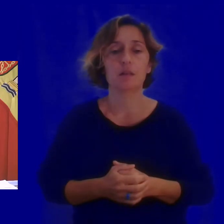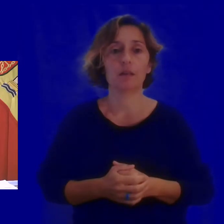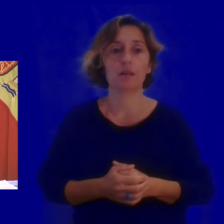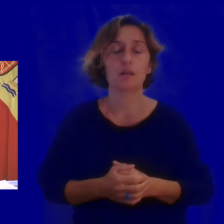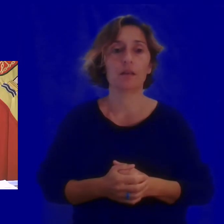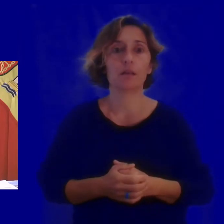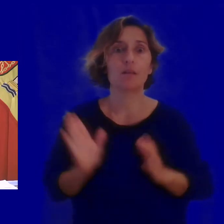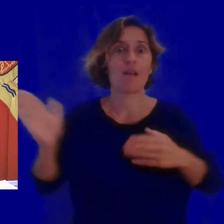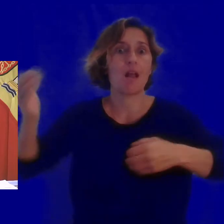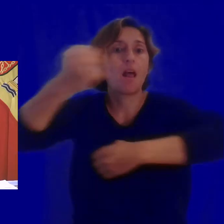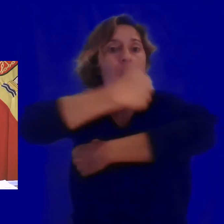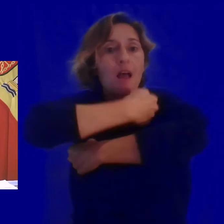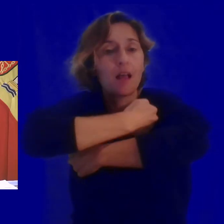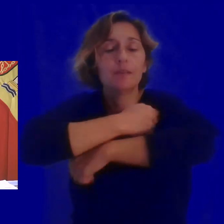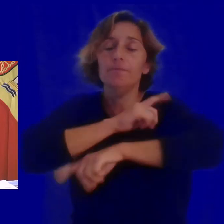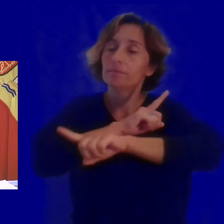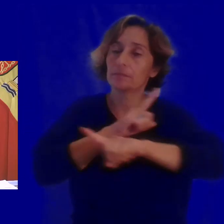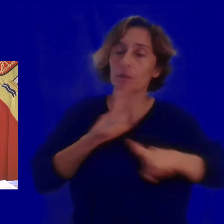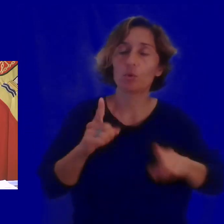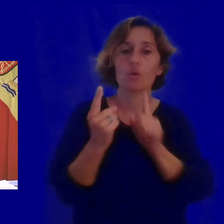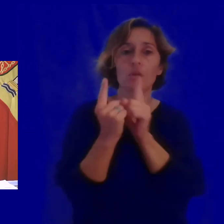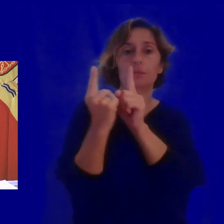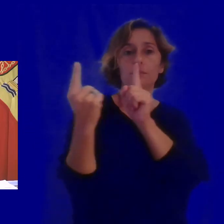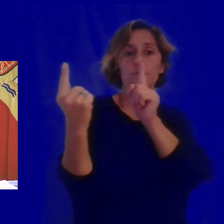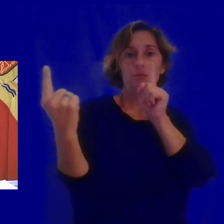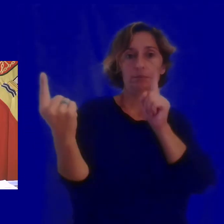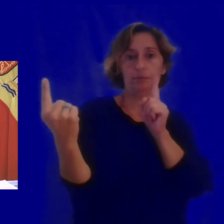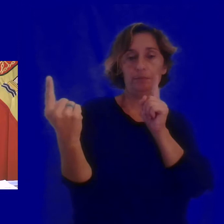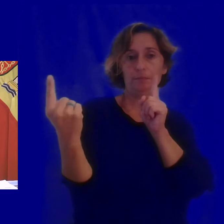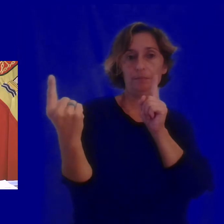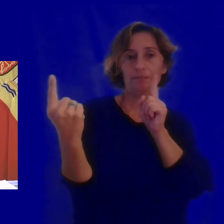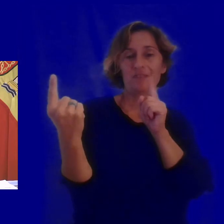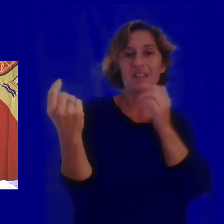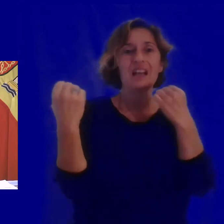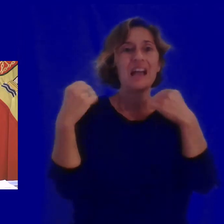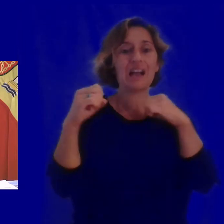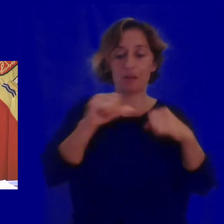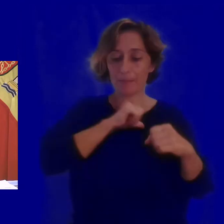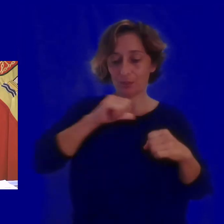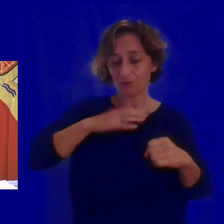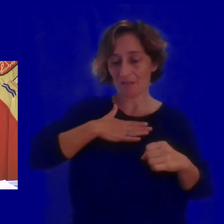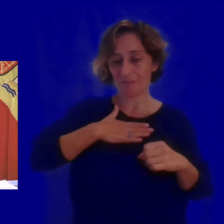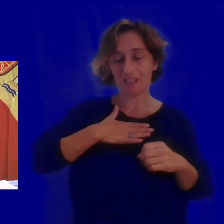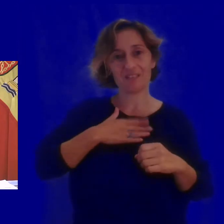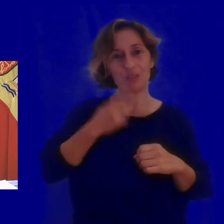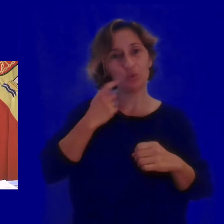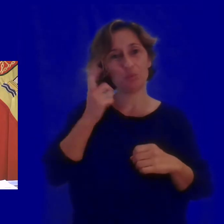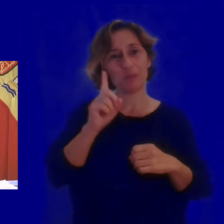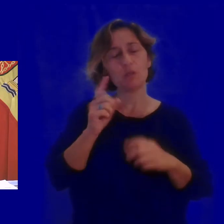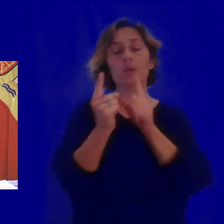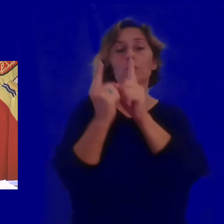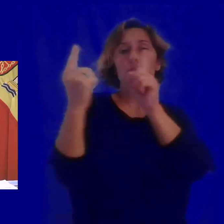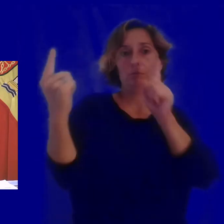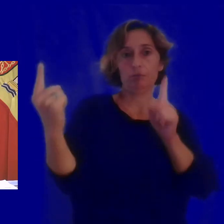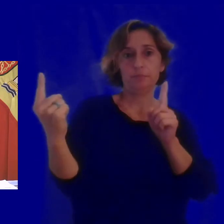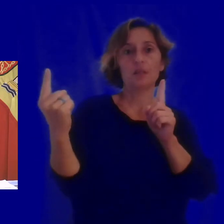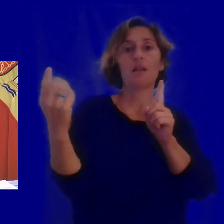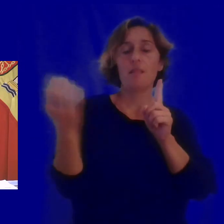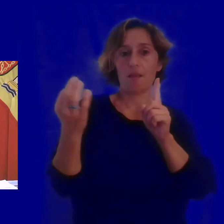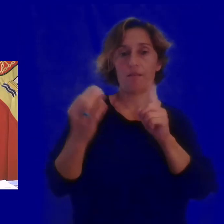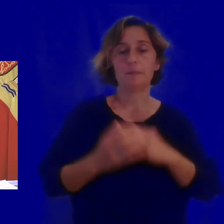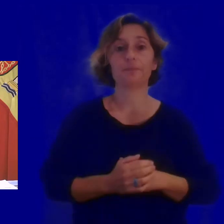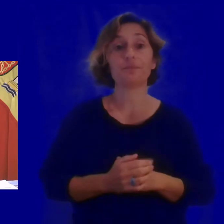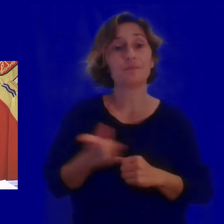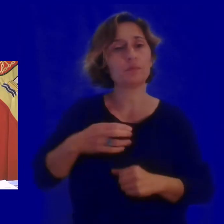nos encontramos y mantener una distancia física aunque no sea nuestra distancia personal. Son medidas difíciles que